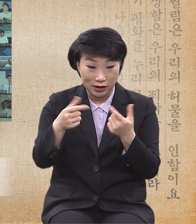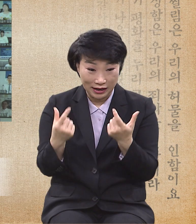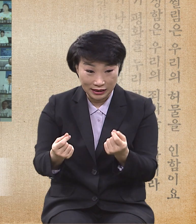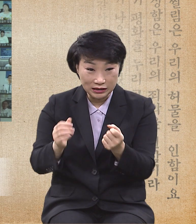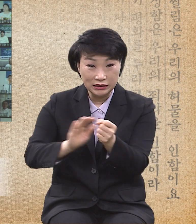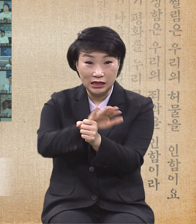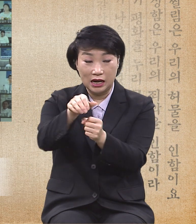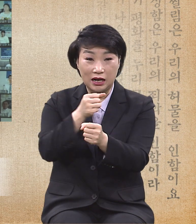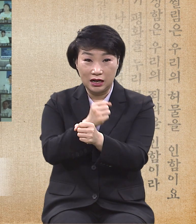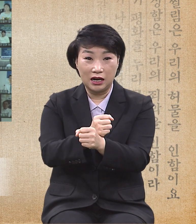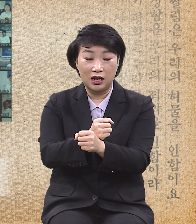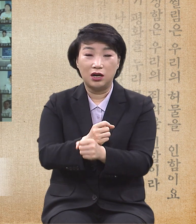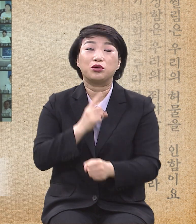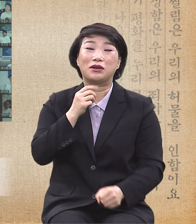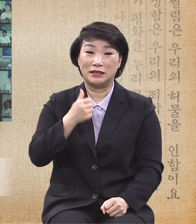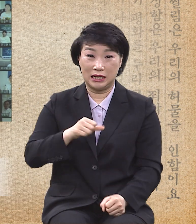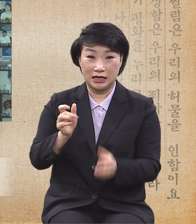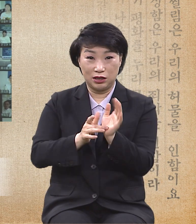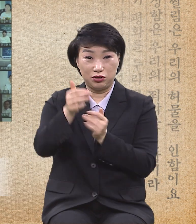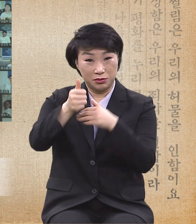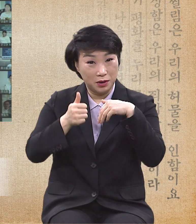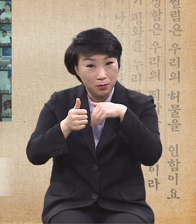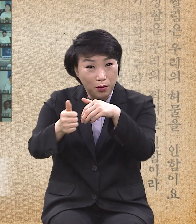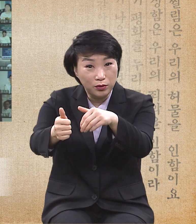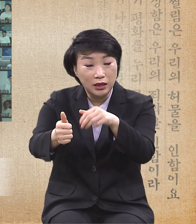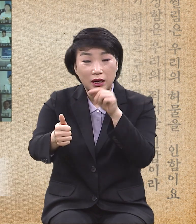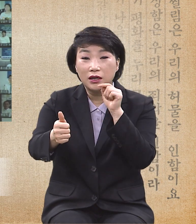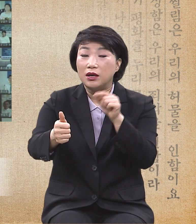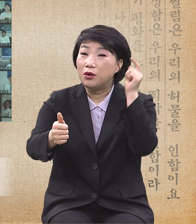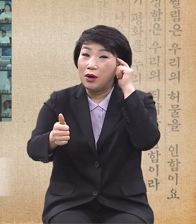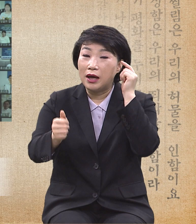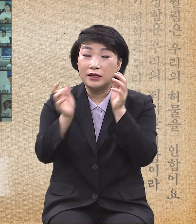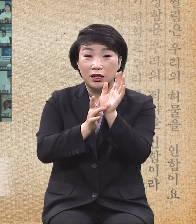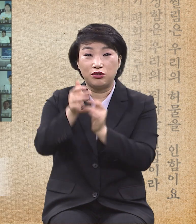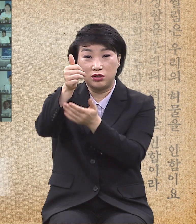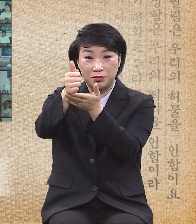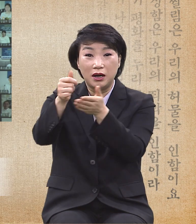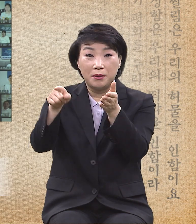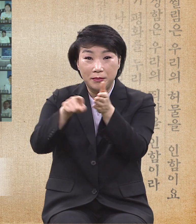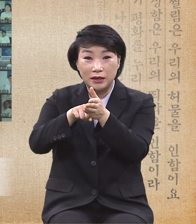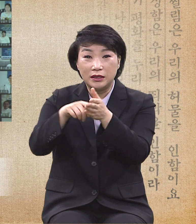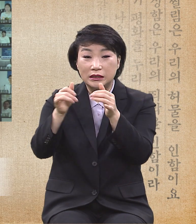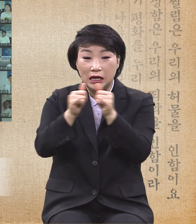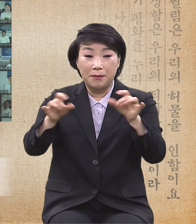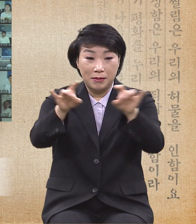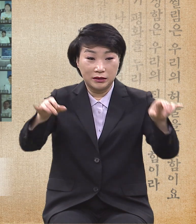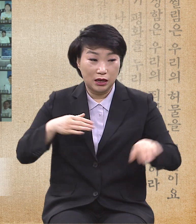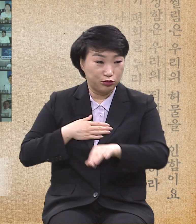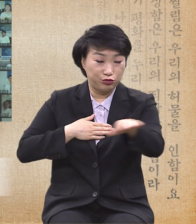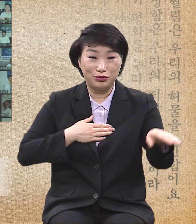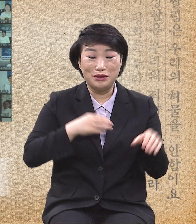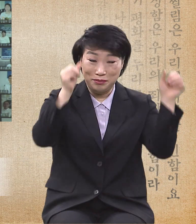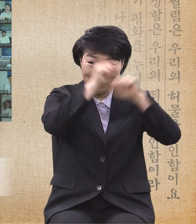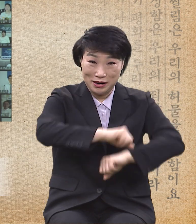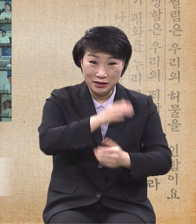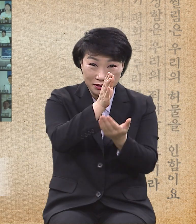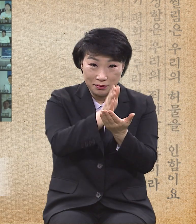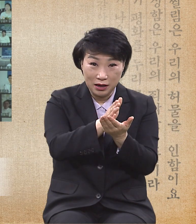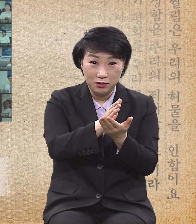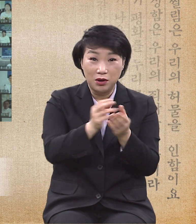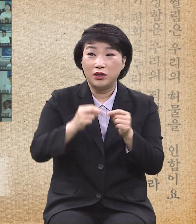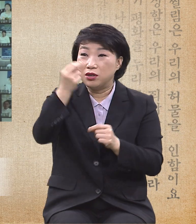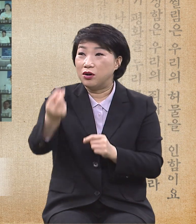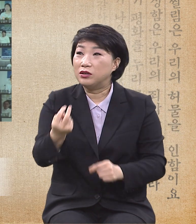사랑하사 독생자를 주셨으니 이는 저를 믿는 자마다 멸망치